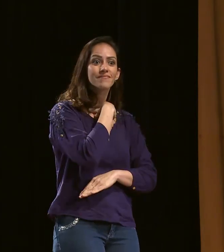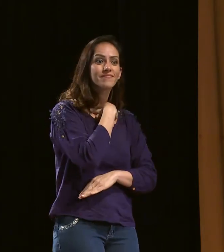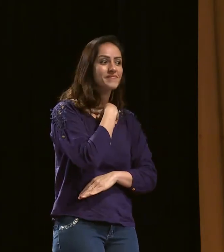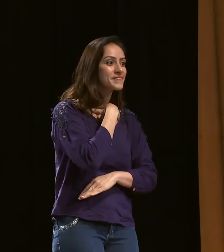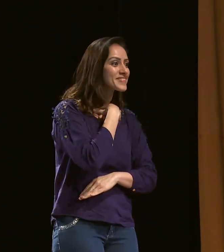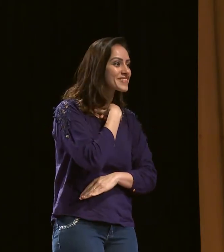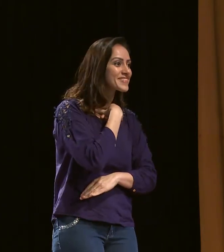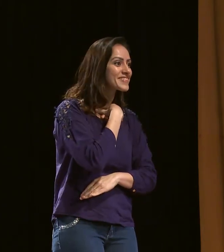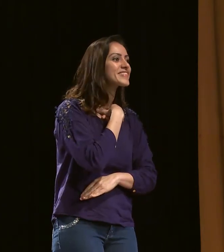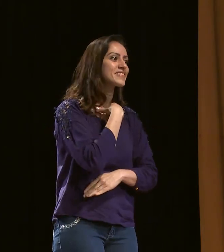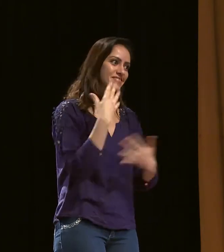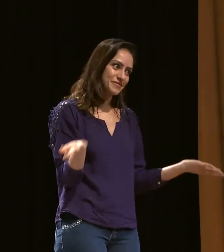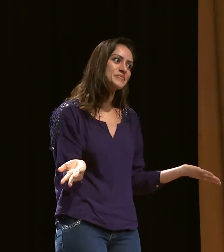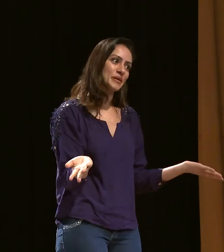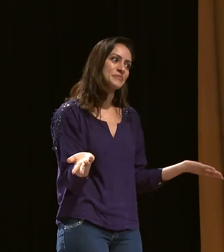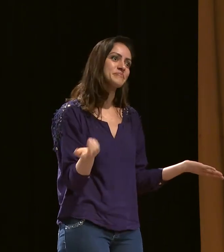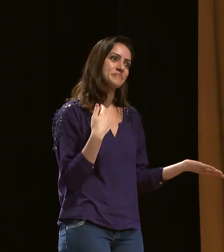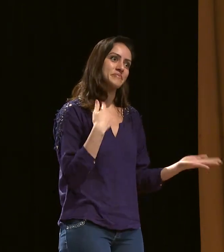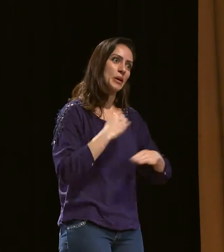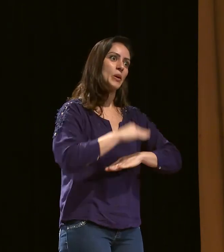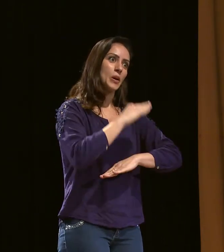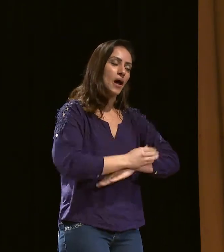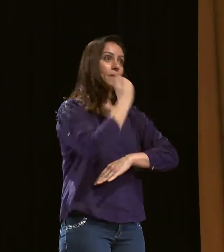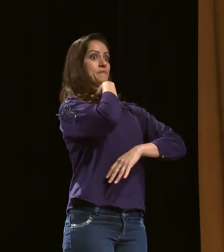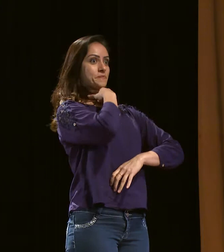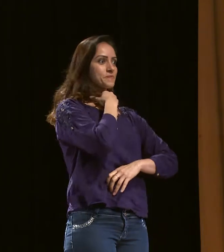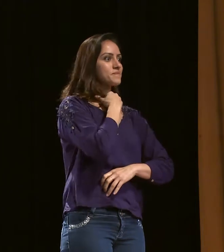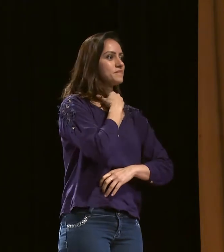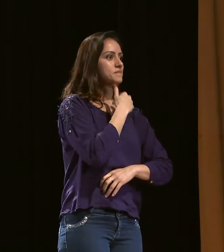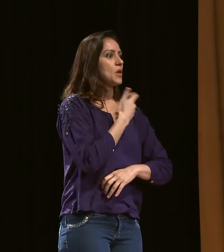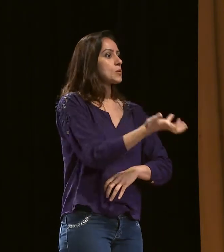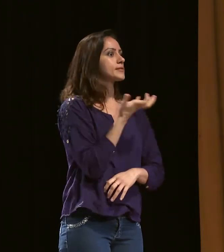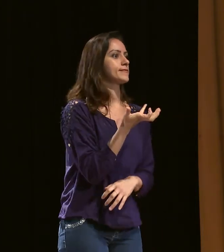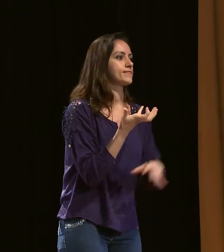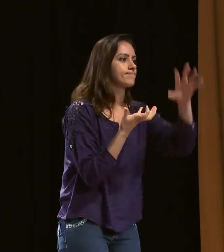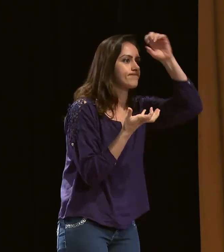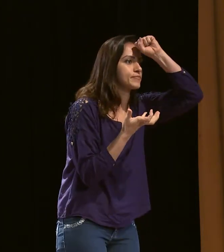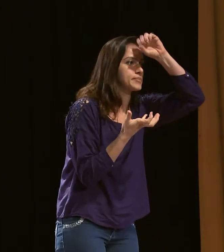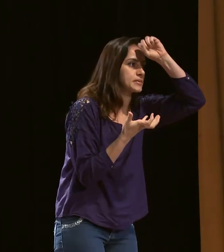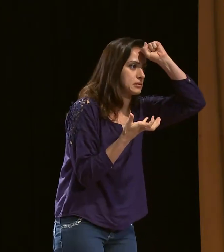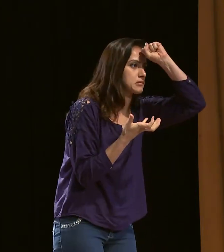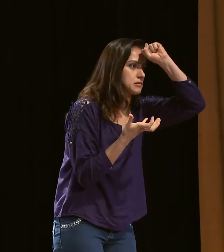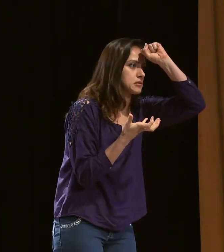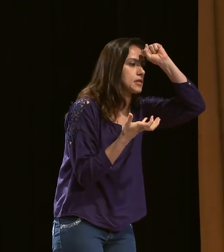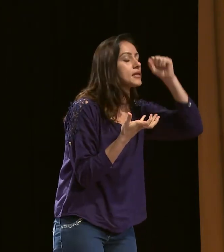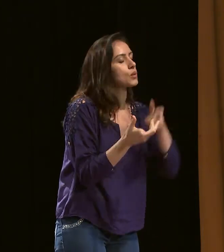sapo? Conhecem? Então, eu tive que engolir sapo e ficar ali naquele momento à vontade, porque eu queria